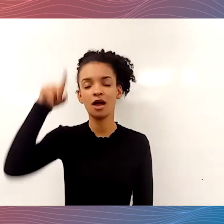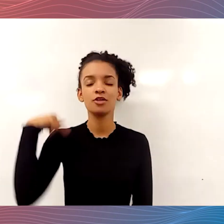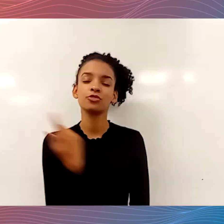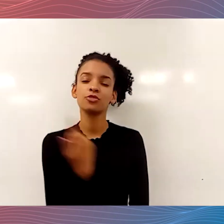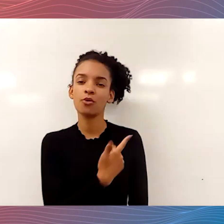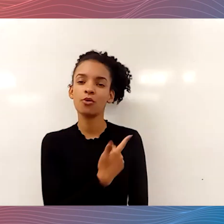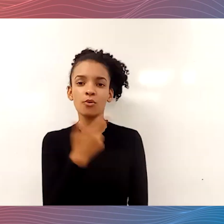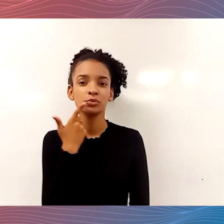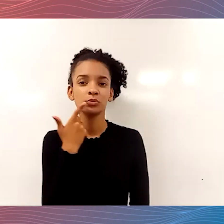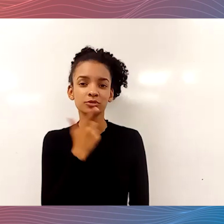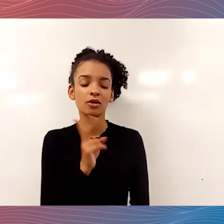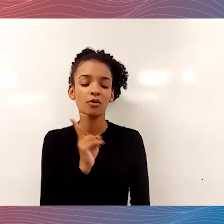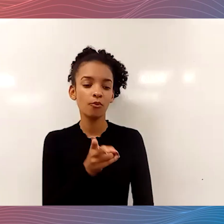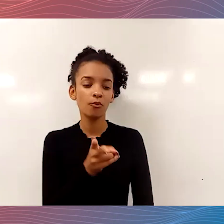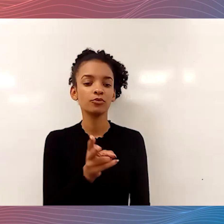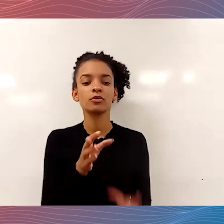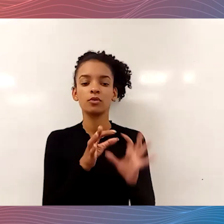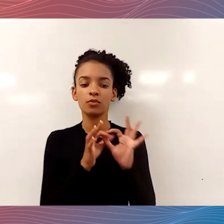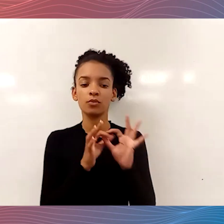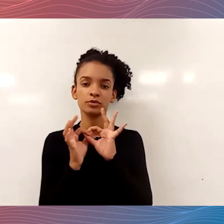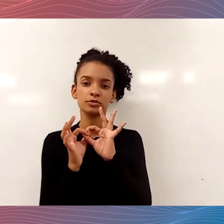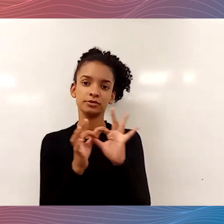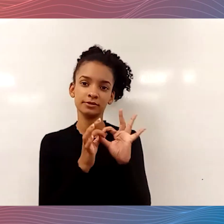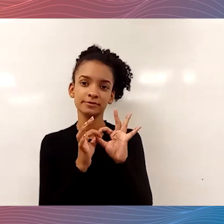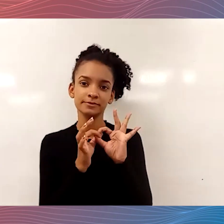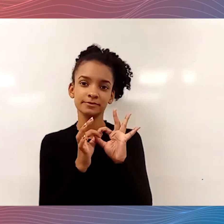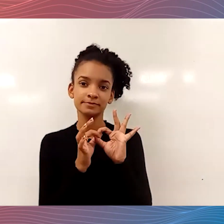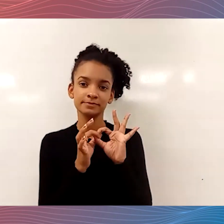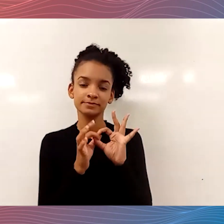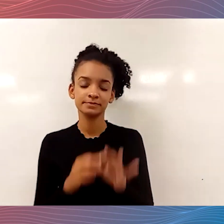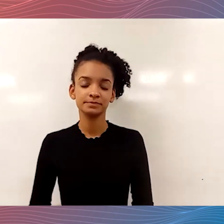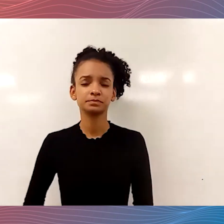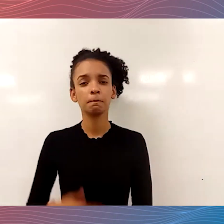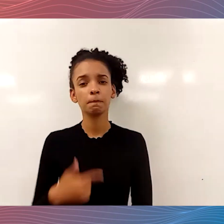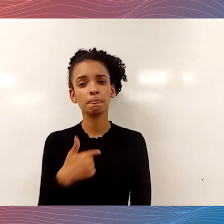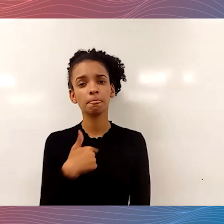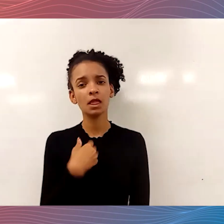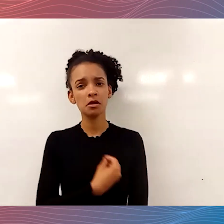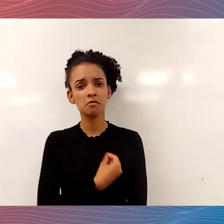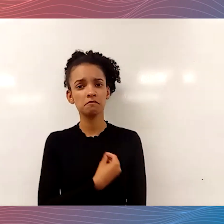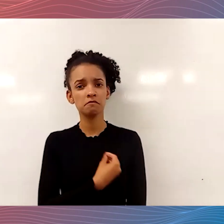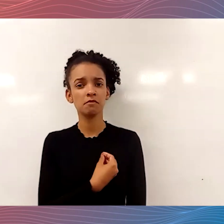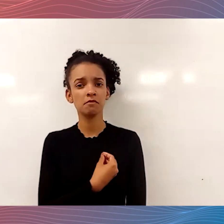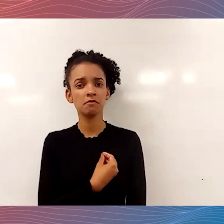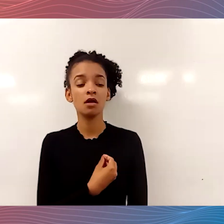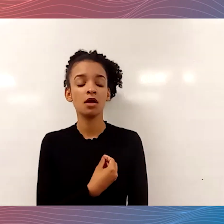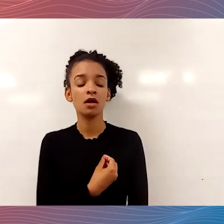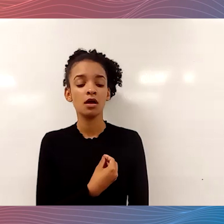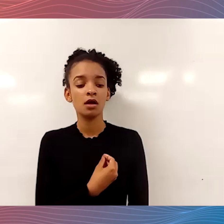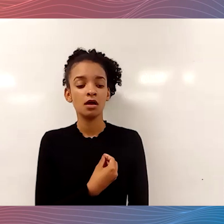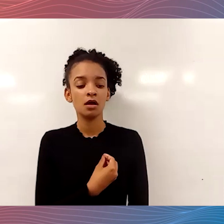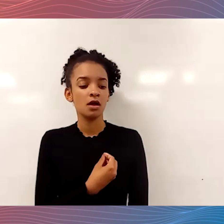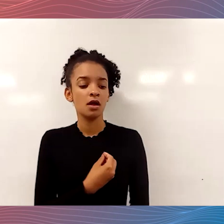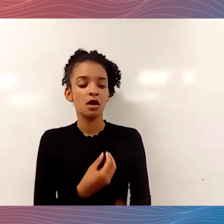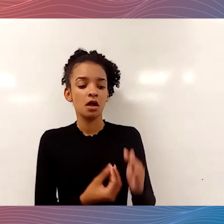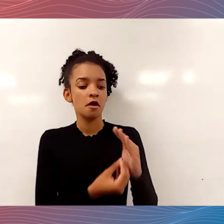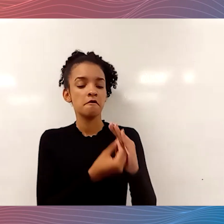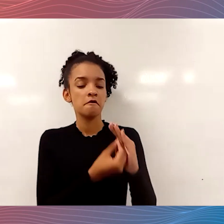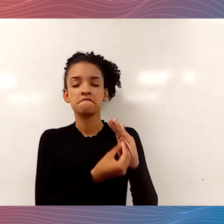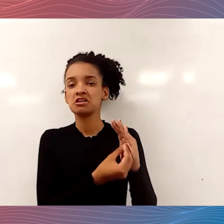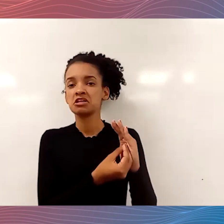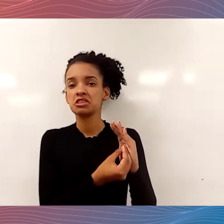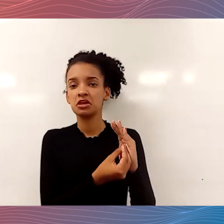Ezequiel 47, eu vivo a vida da igreja com pouca água nos pés. Eu tenho uma direção, o Espírito tem outra